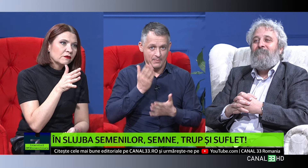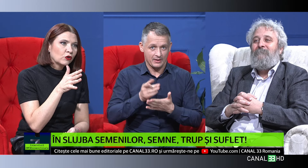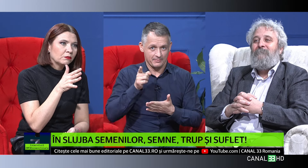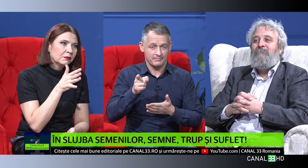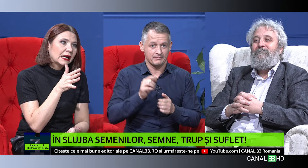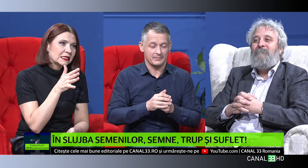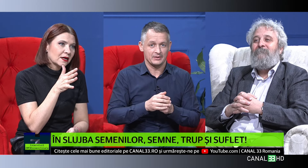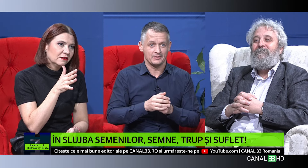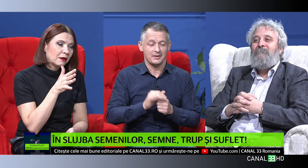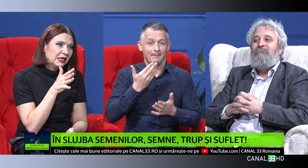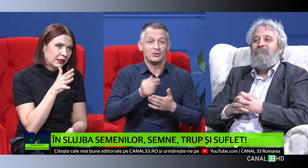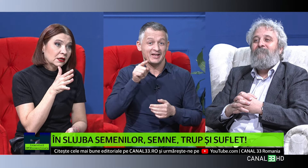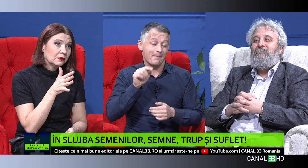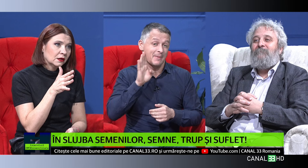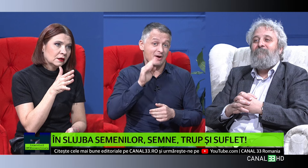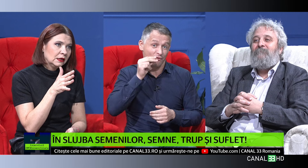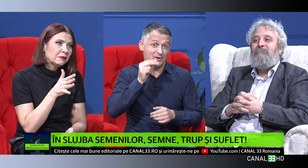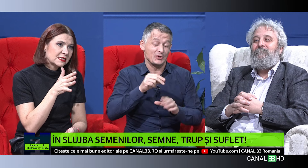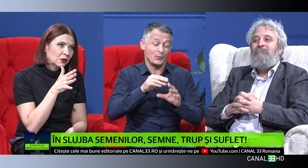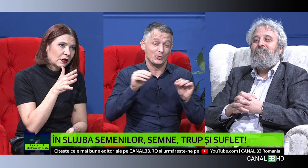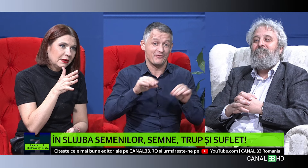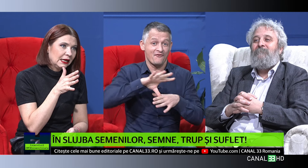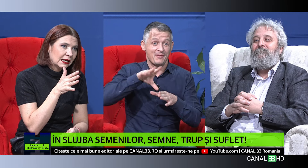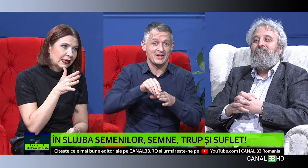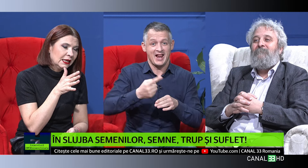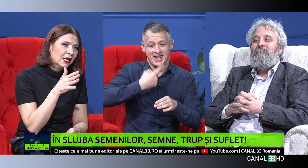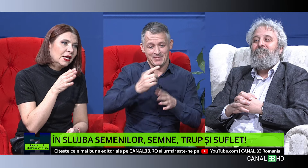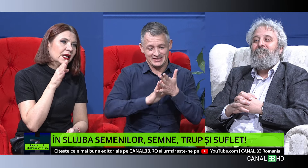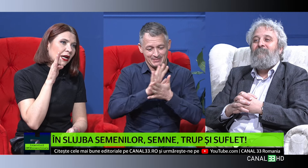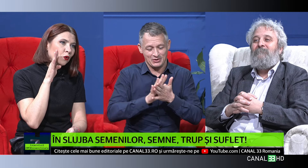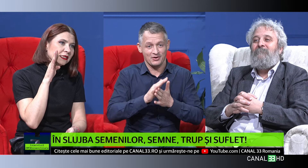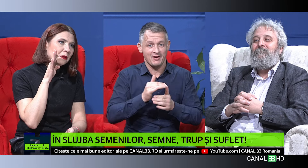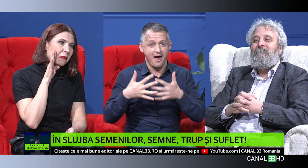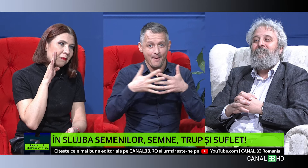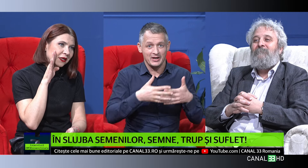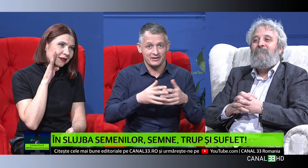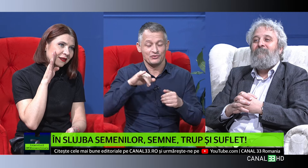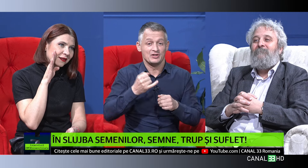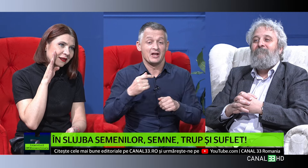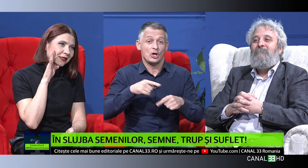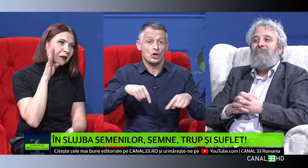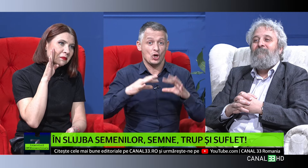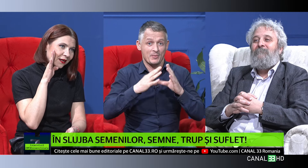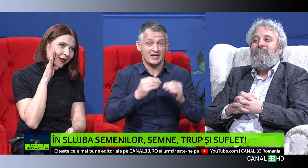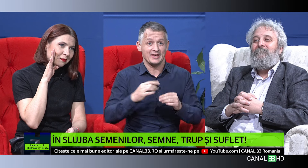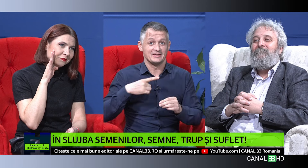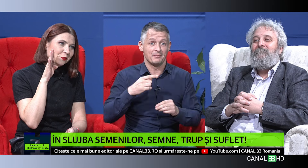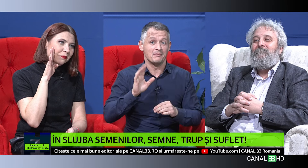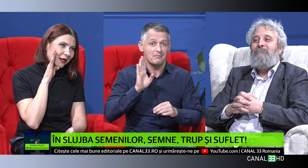este vorbăreața în familie, în limba semnelor americane, iar la noi este mamă, că te mângâie. Pune mâna